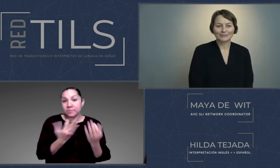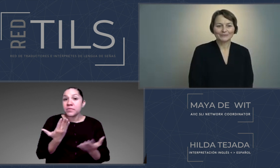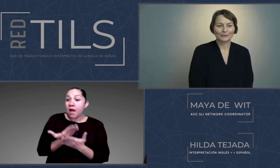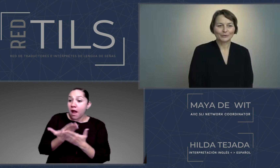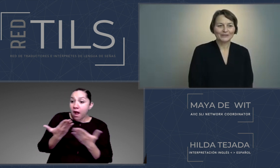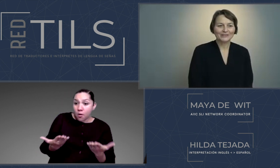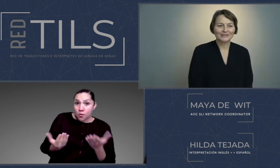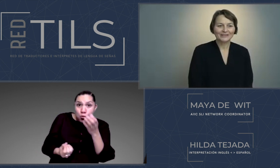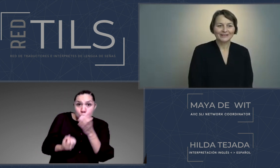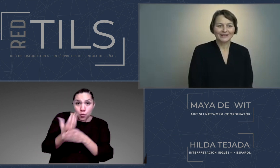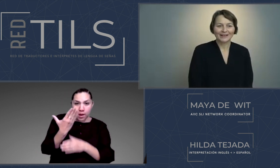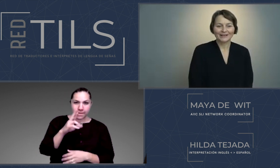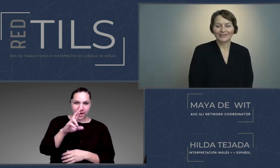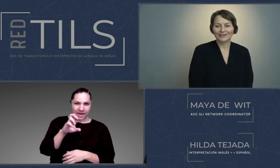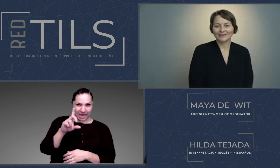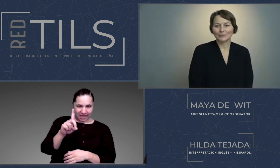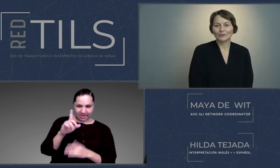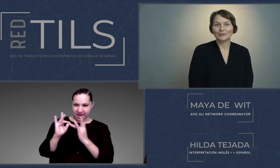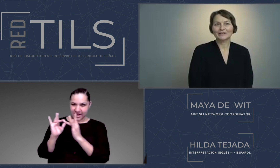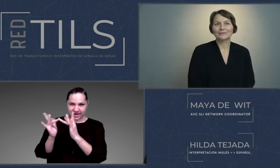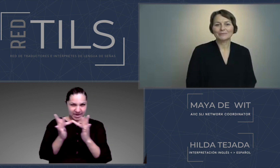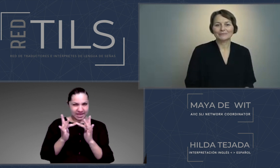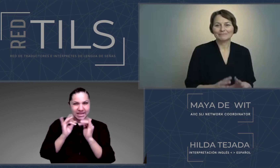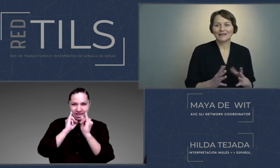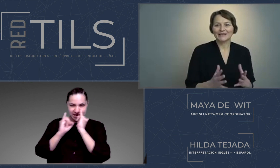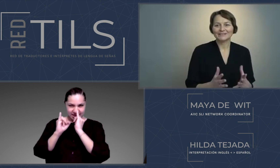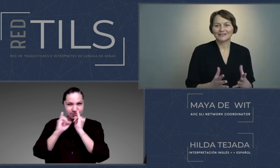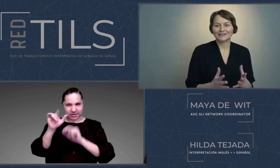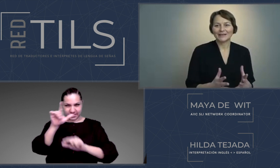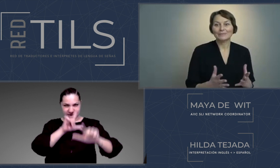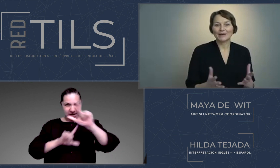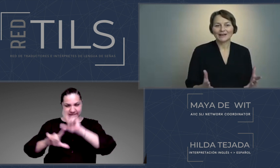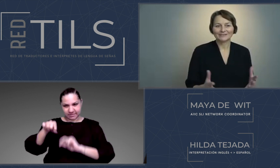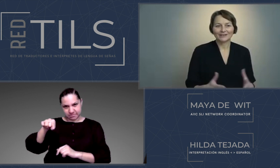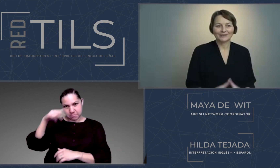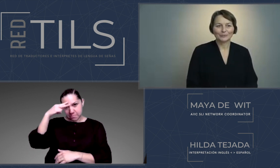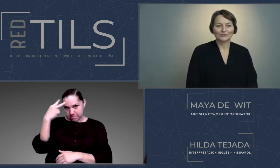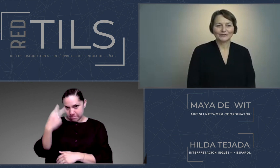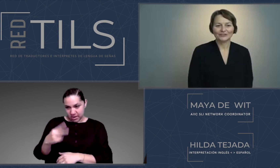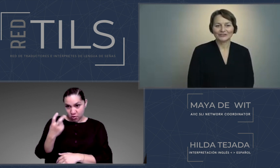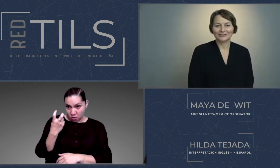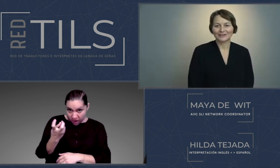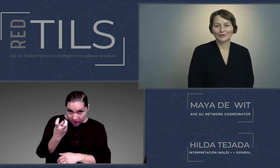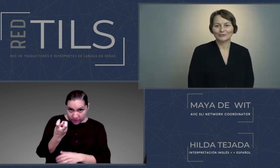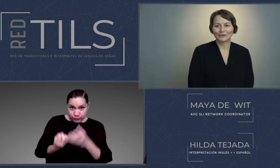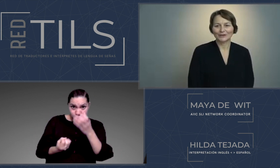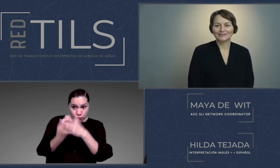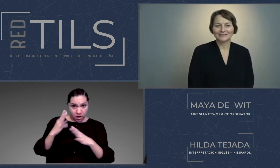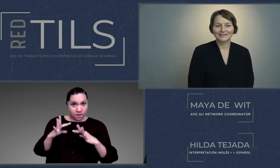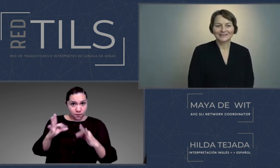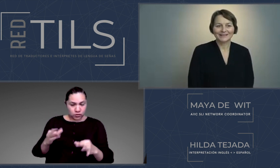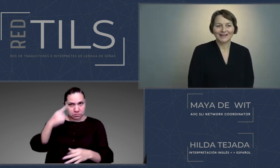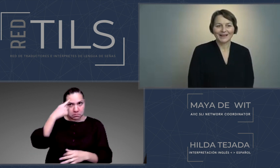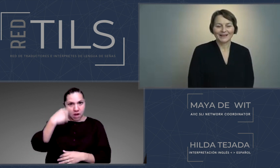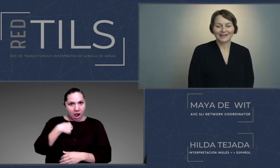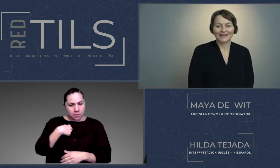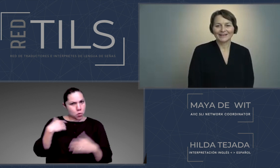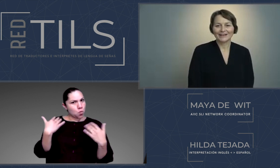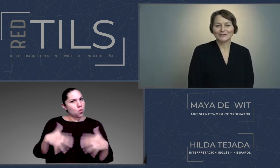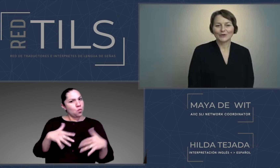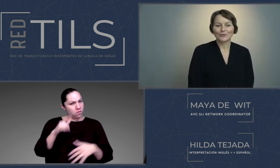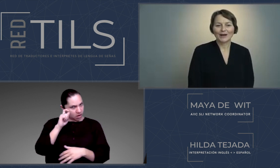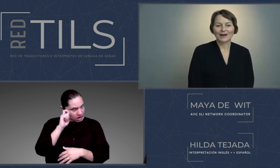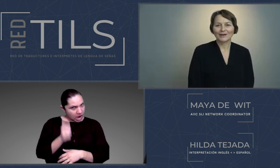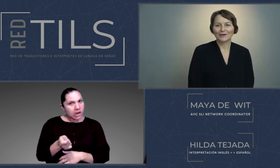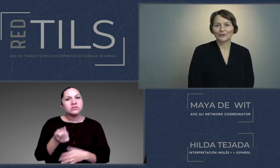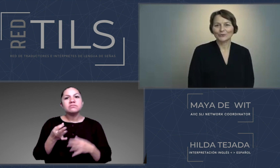intérpretes forward, and I think de we lengua de will señas en be México. Creo que making es un impact enorme paso y overall. que va a tener And I